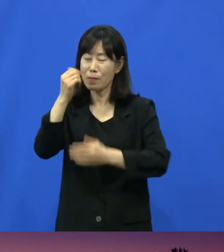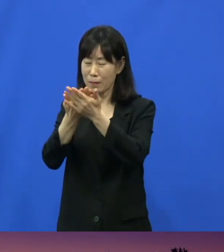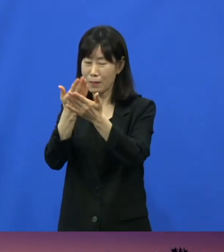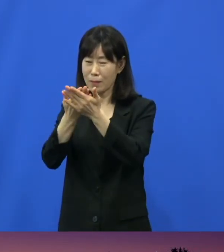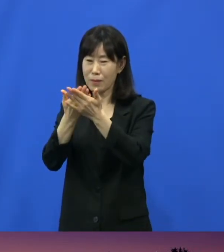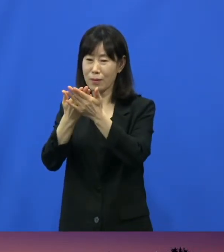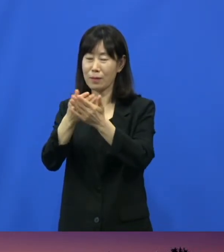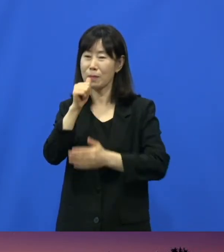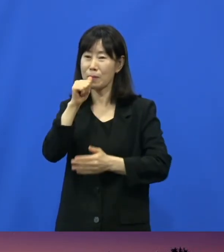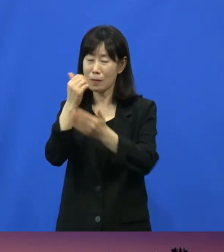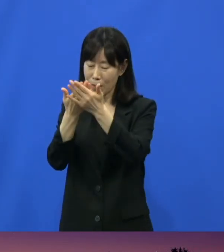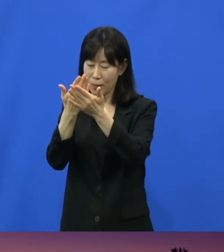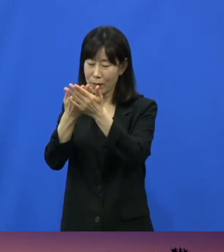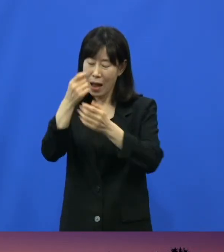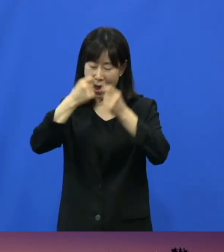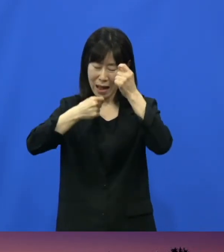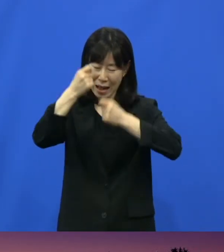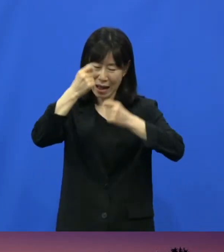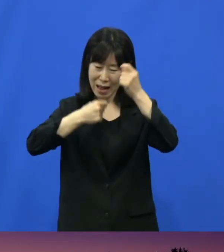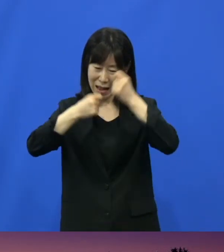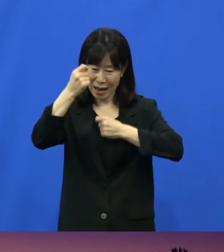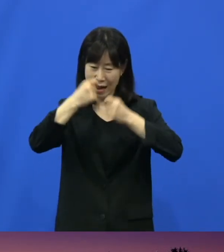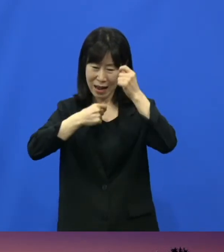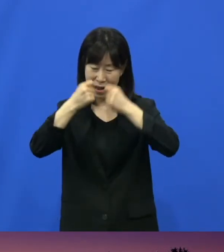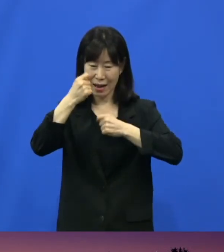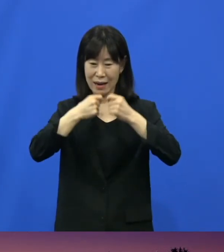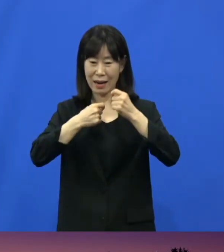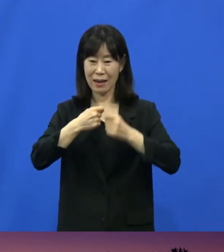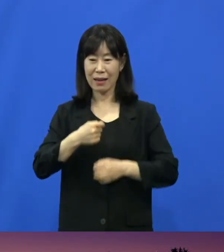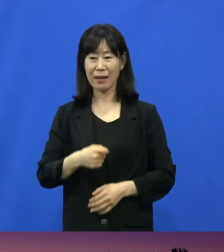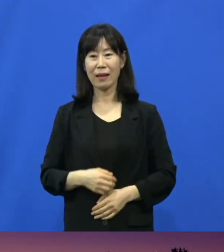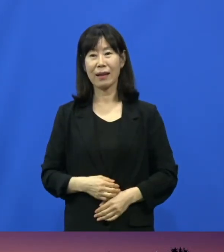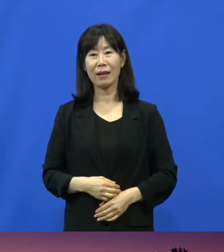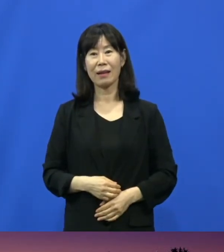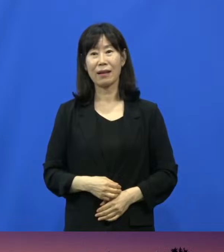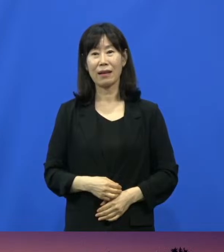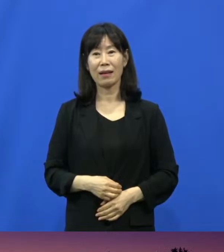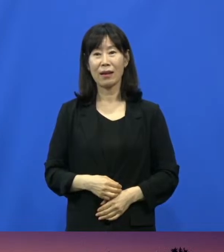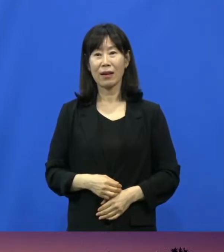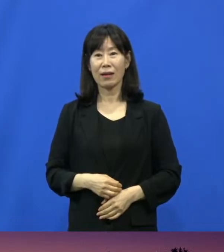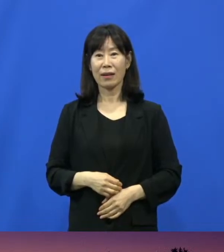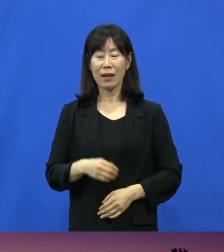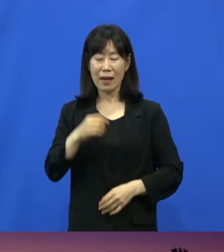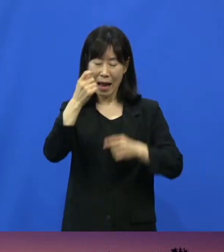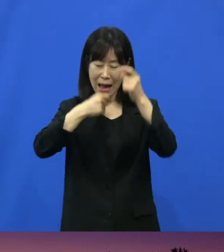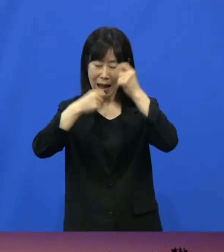아무도 달랠 수 없어요. 어떤 것으로도 달래지 않아요. 엄마 젖밖에 없어요.